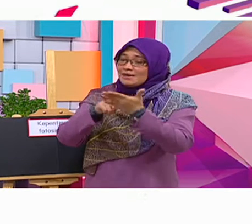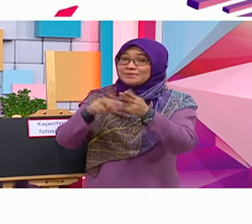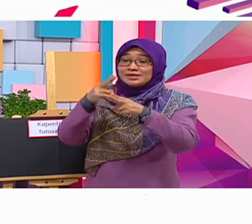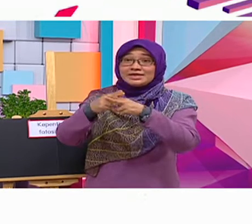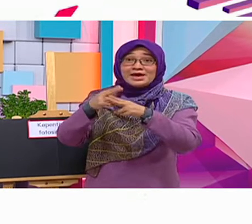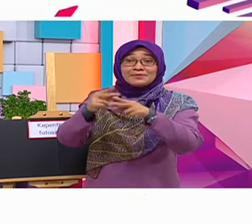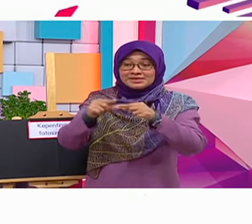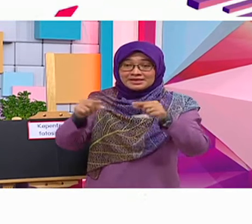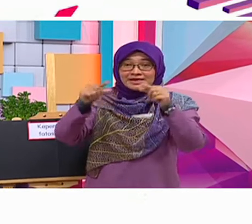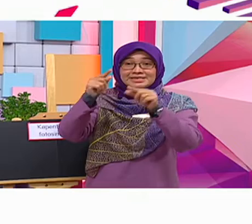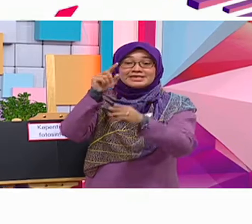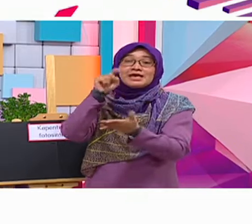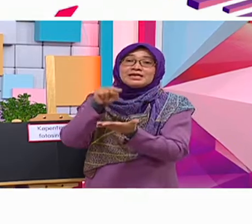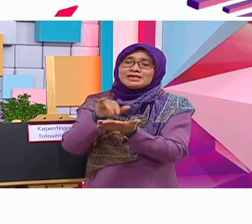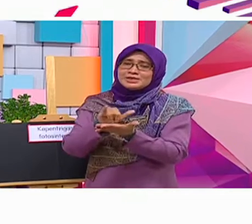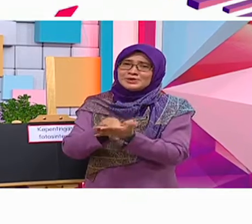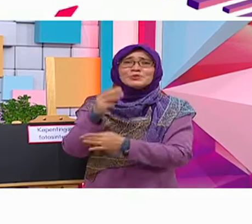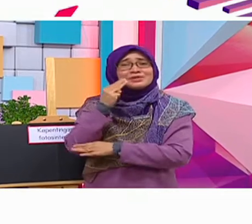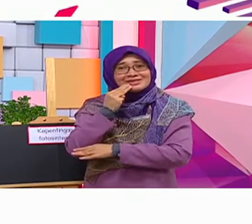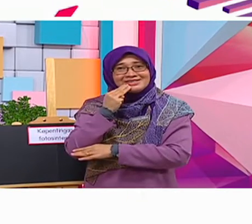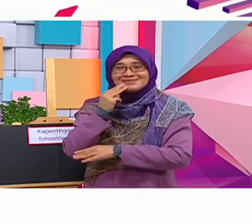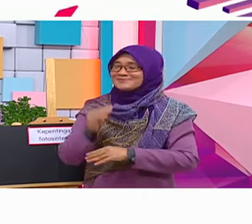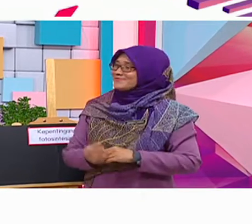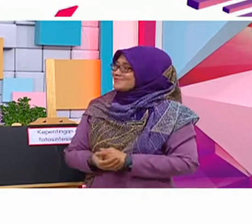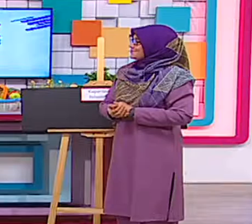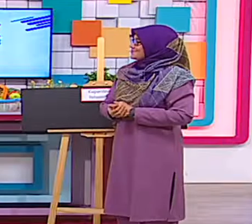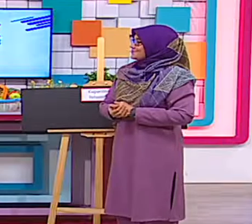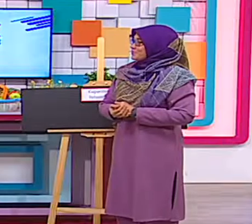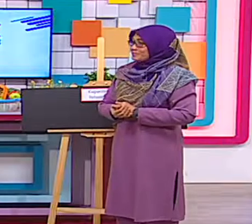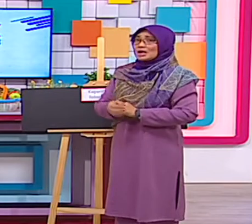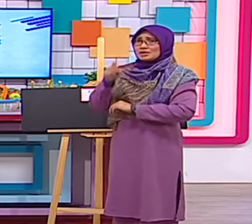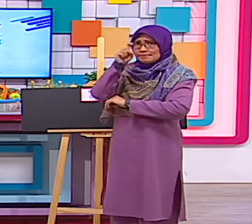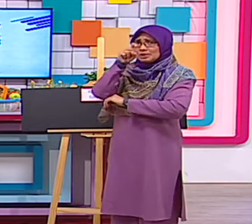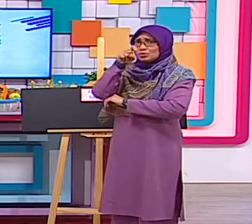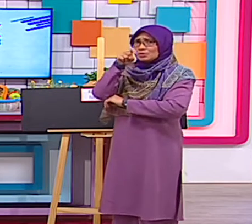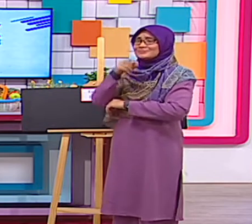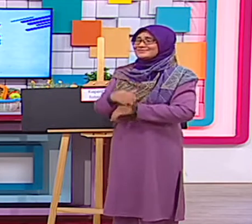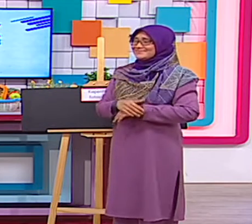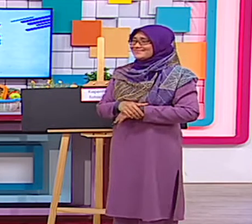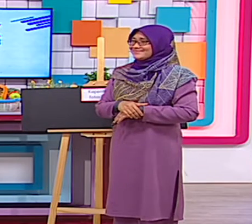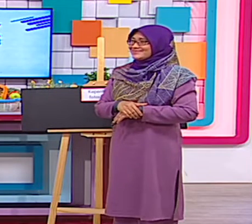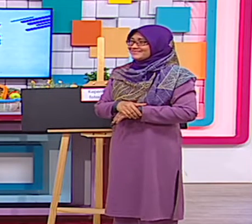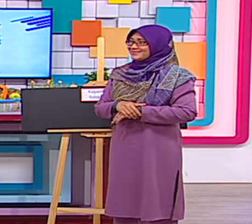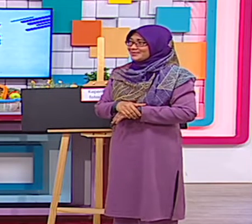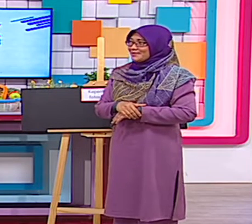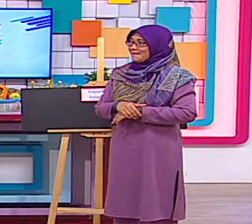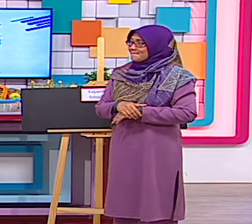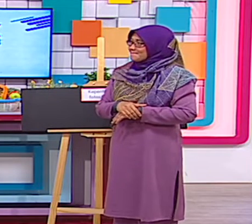ap6 ages itu Mira Jazz yang diperlukan mirrorace kece